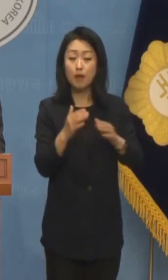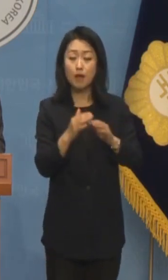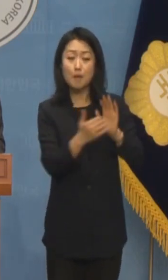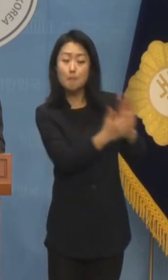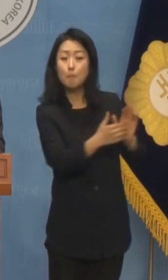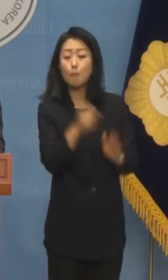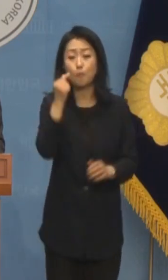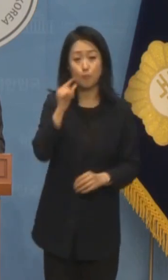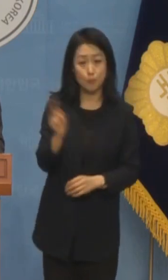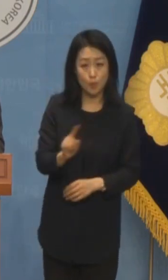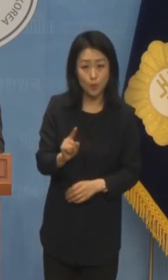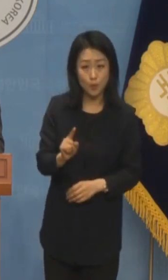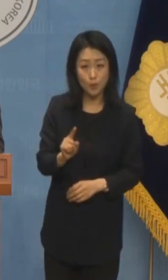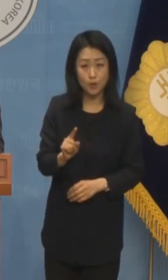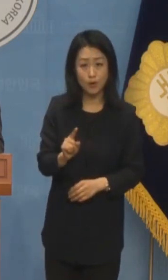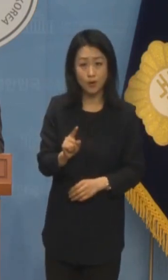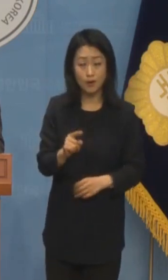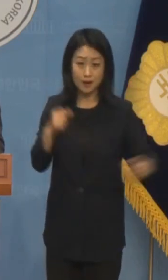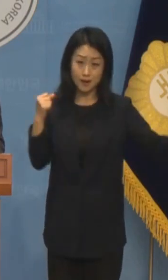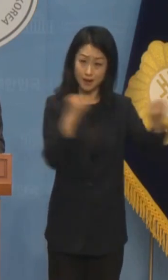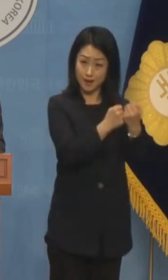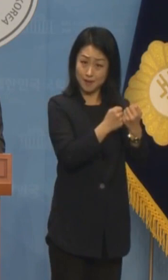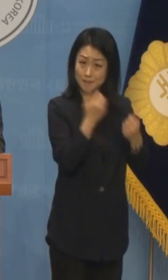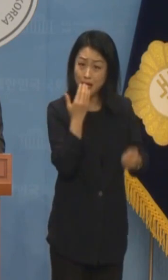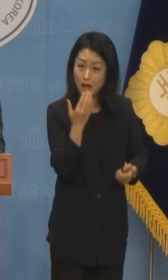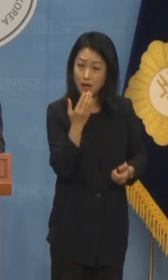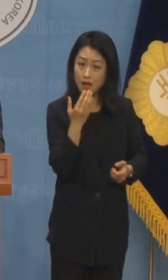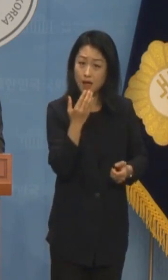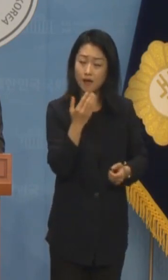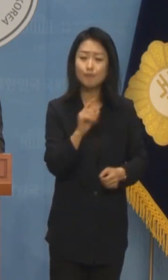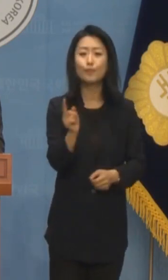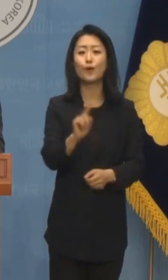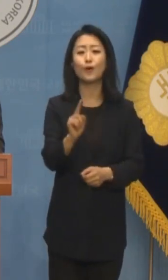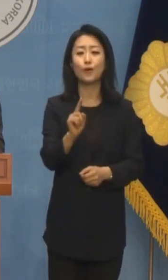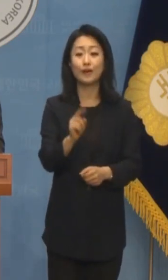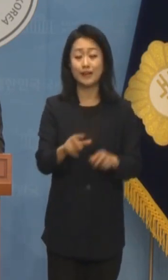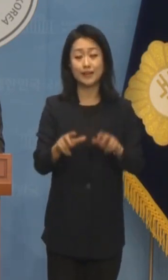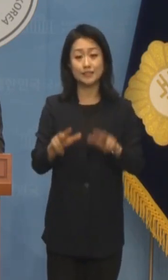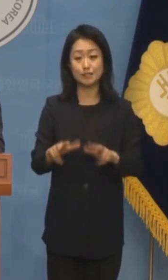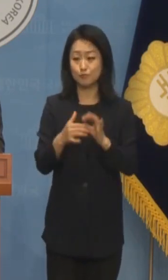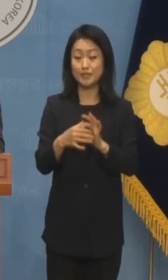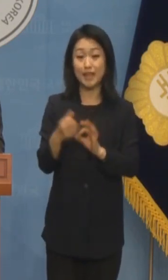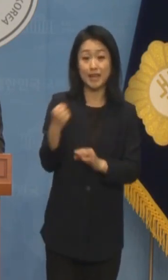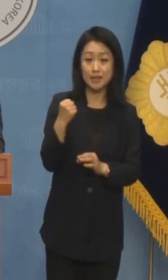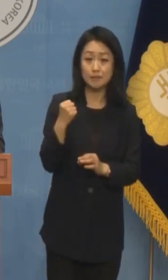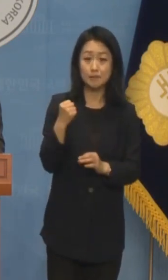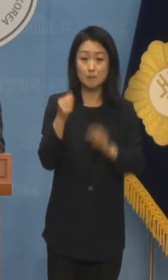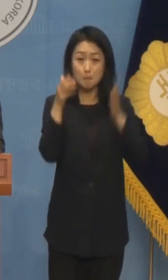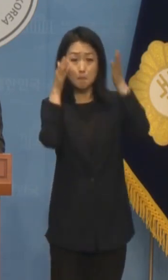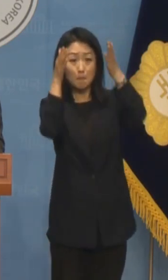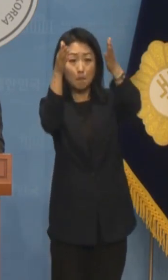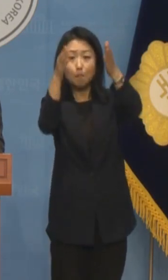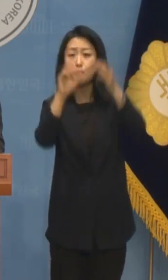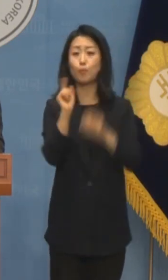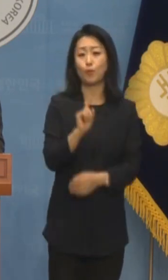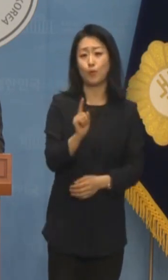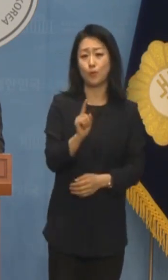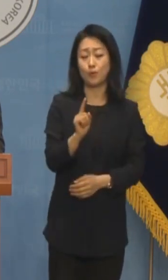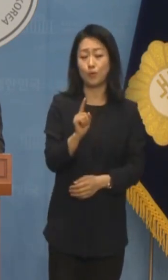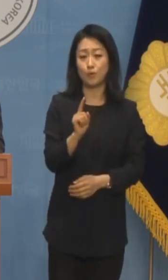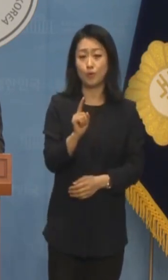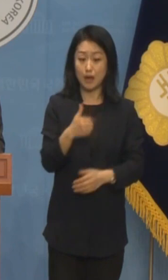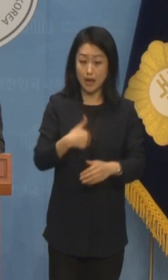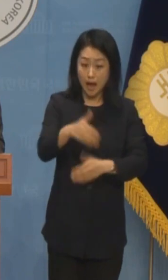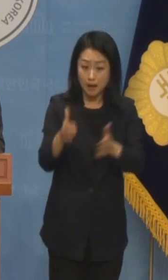있습니까? 제대로 싸울 수 있습니까? 우린 지금 어디로 가고 있습니까? 가야 할